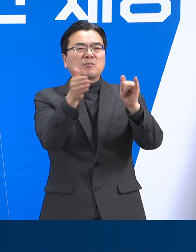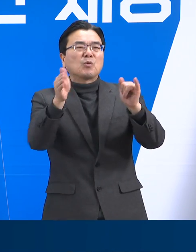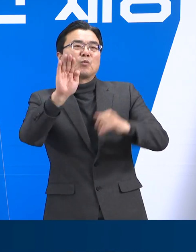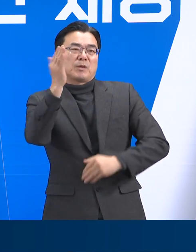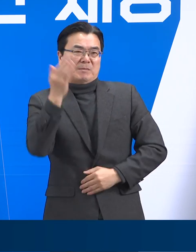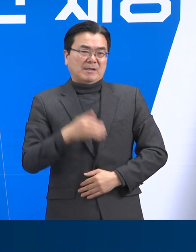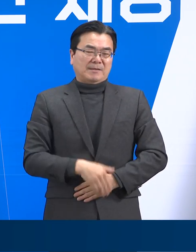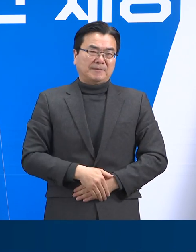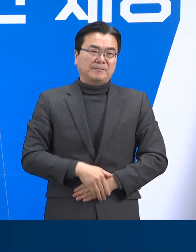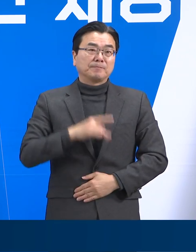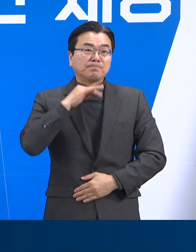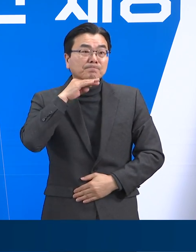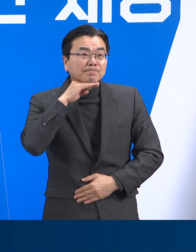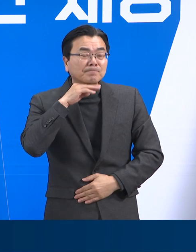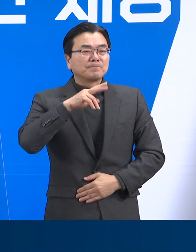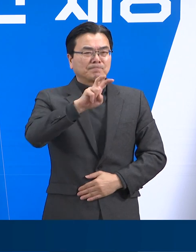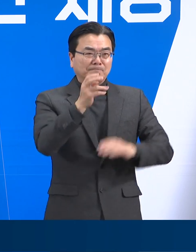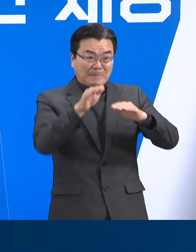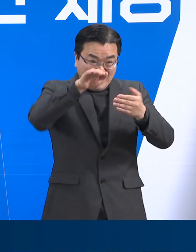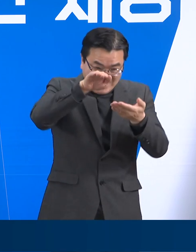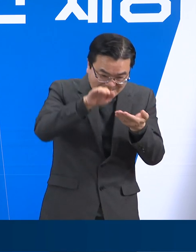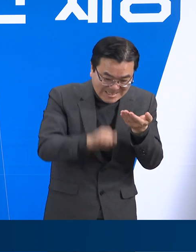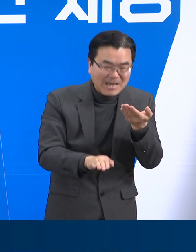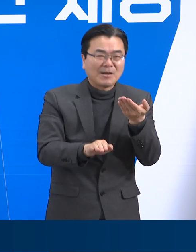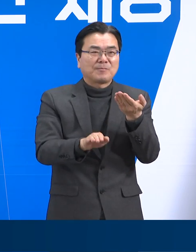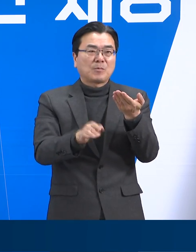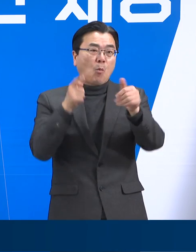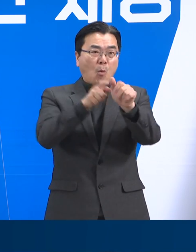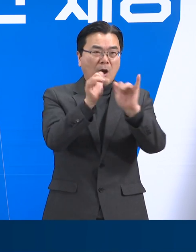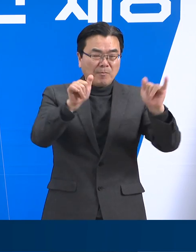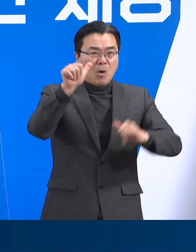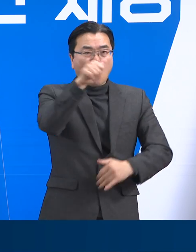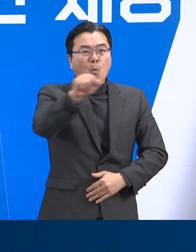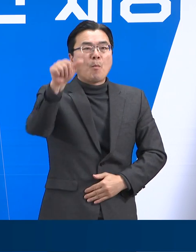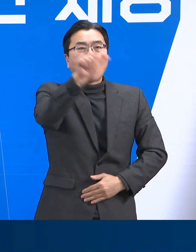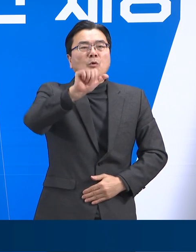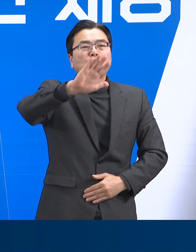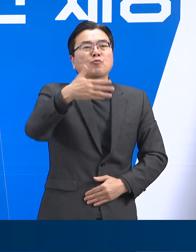26,858명입니다. 연령별로 보면 20세 이하 확진자가